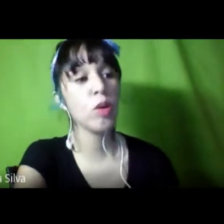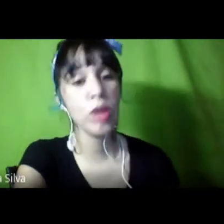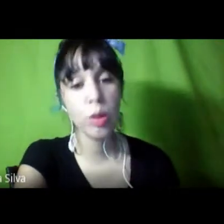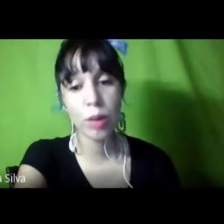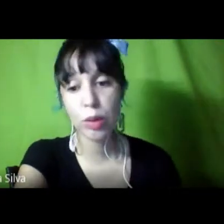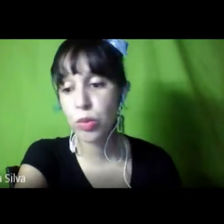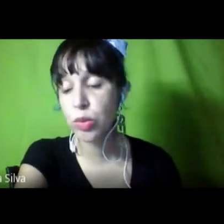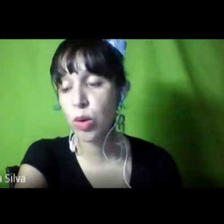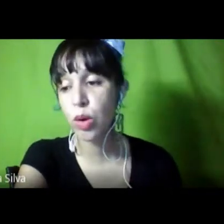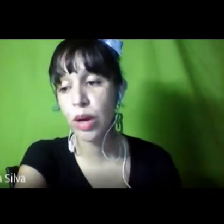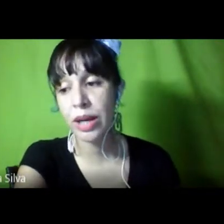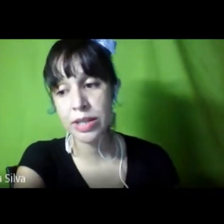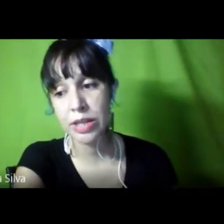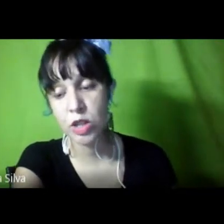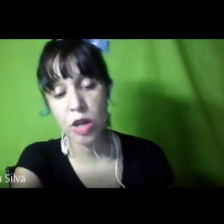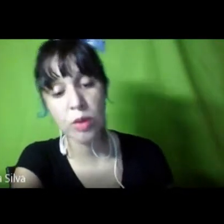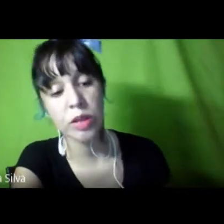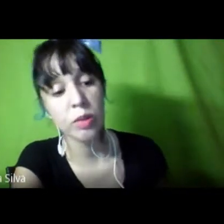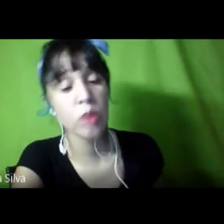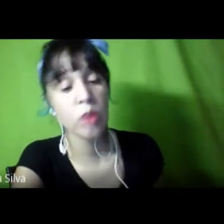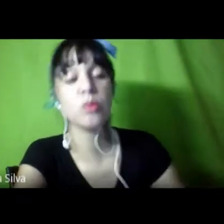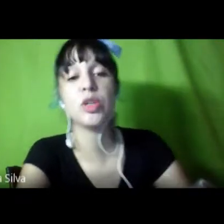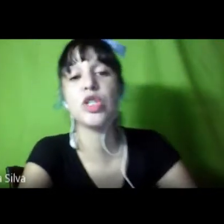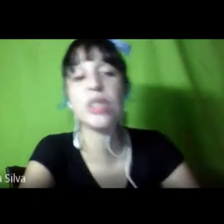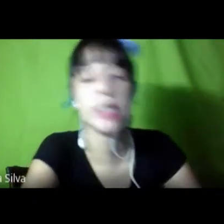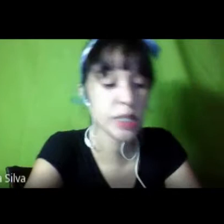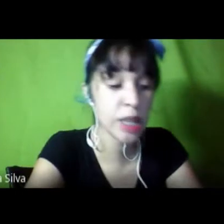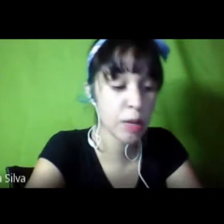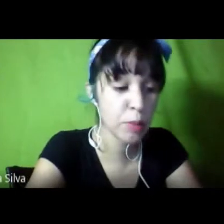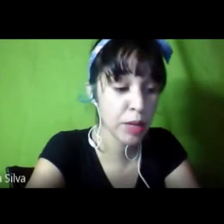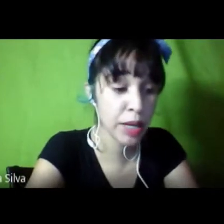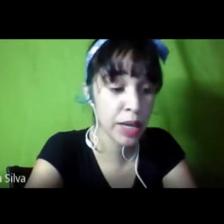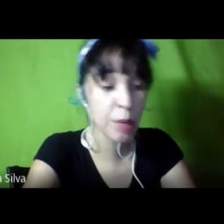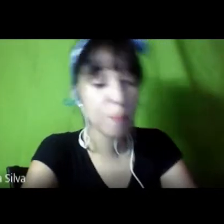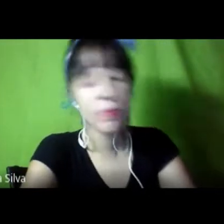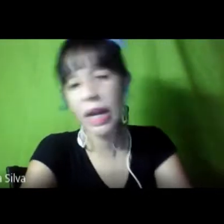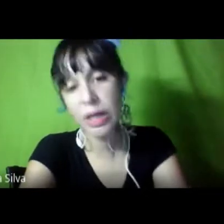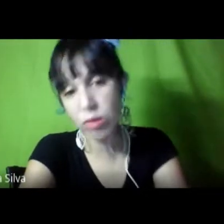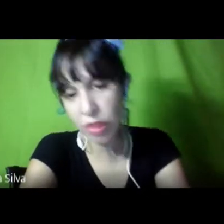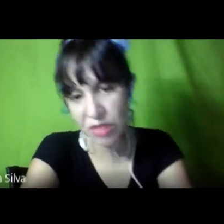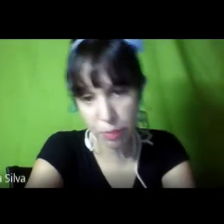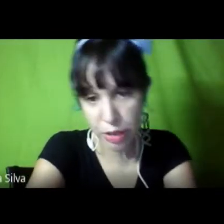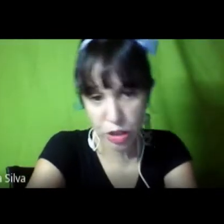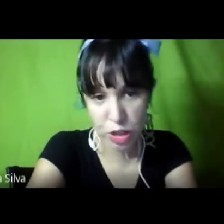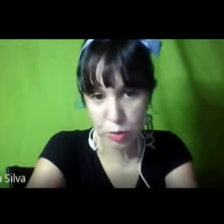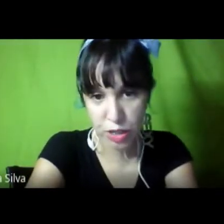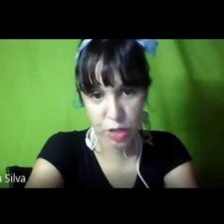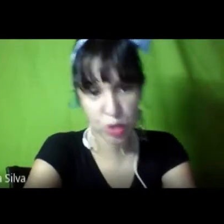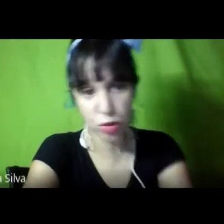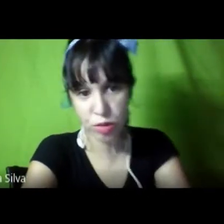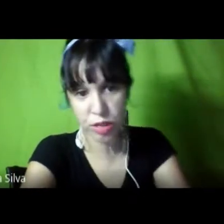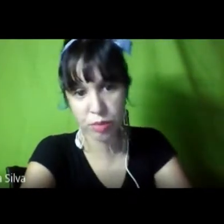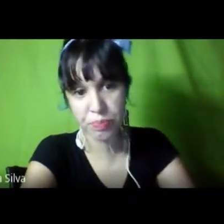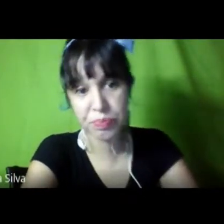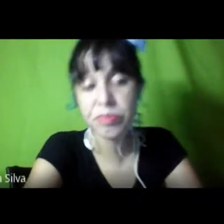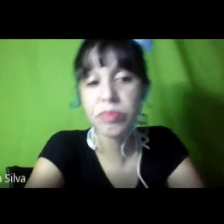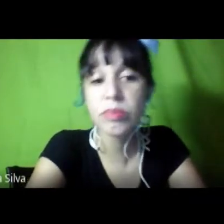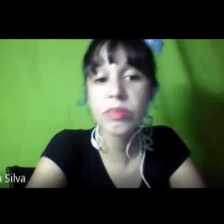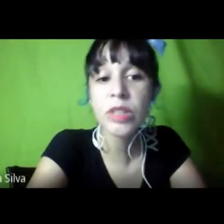só acolher um aluno, colocar ele na sala de aula e não dar o suporte necessário para ele não está fazendo parte desse processo de